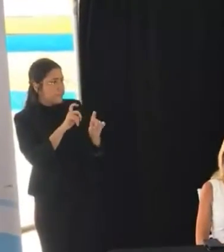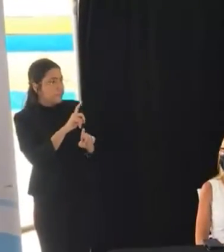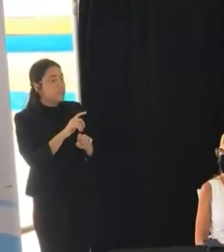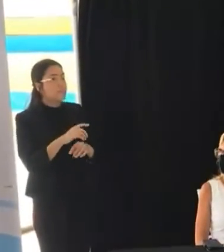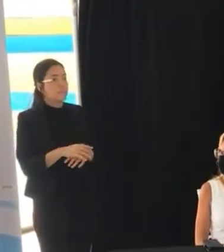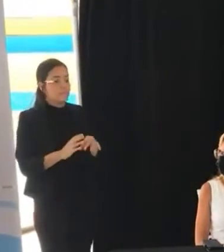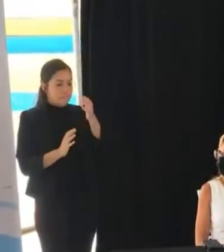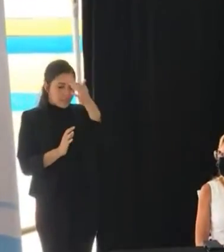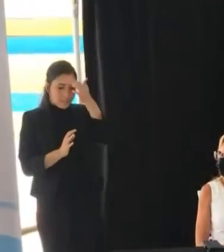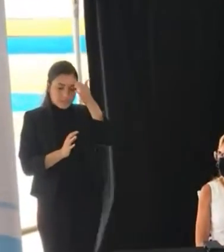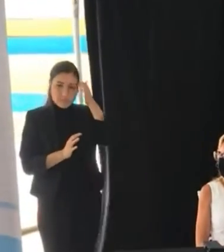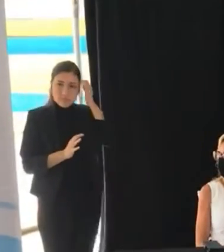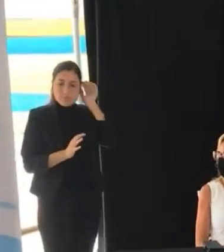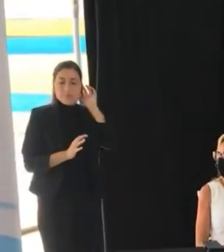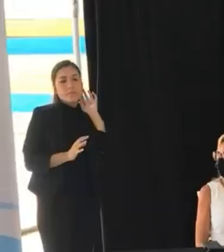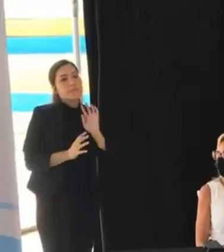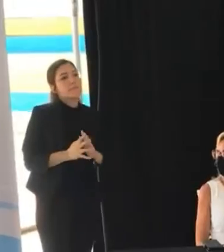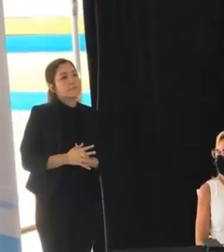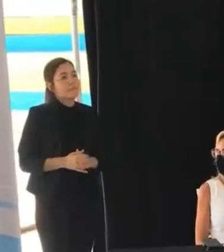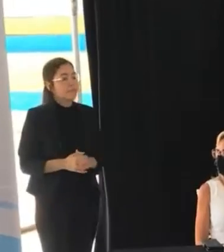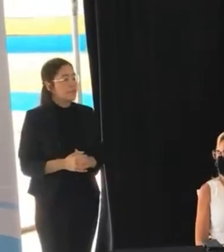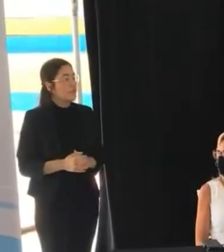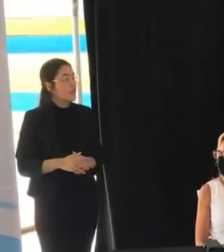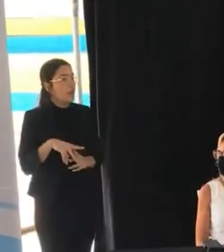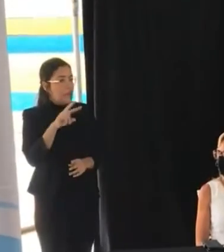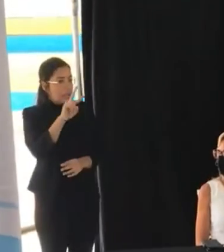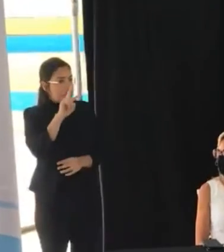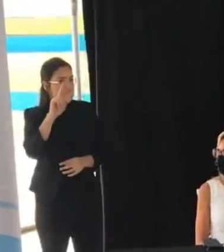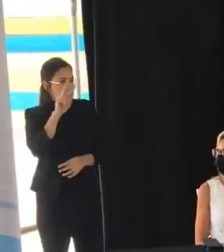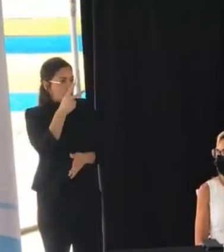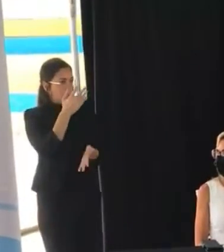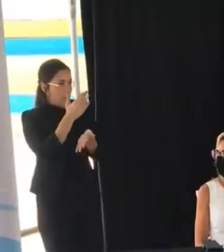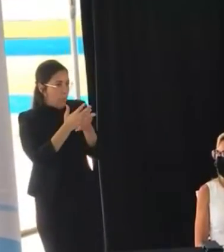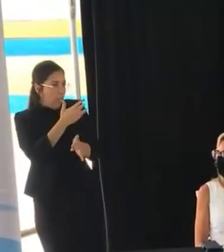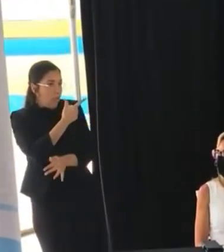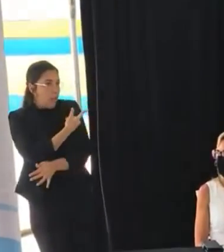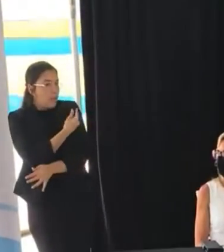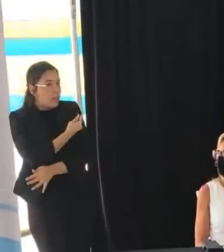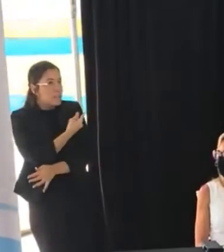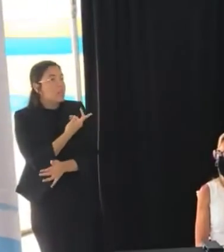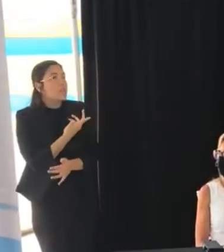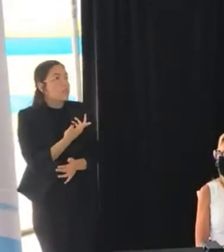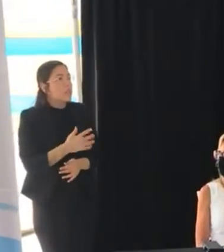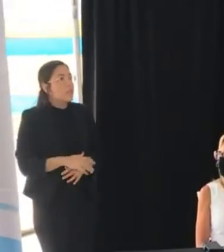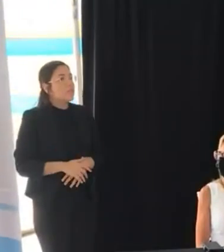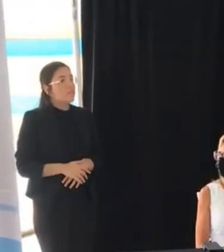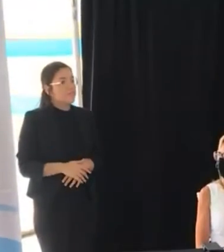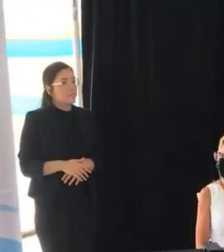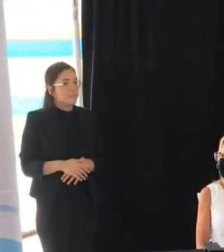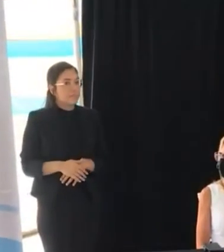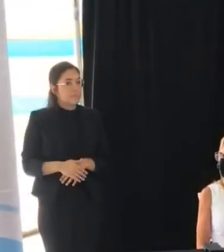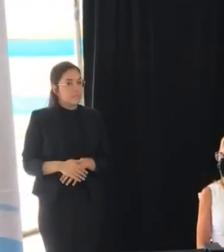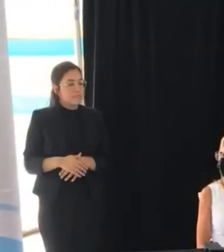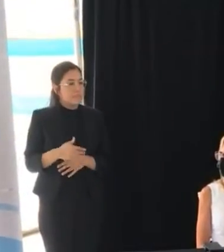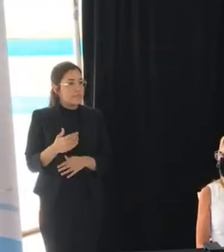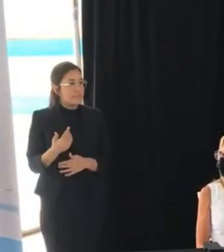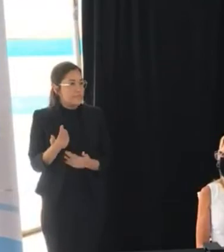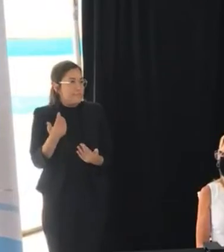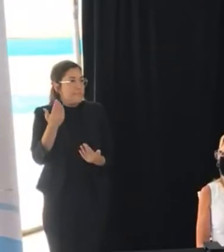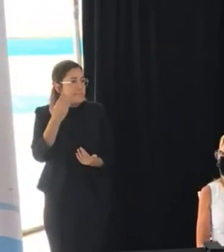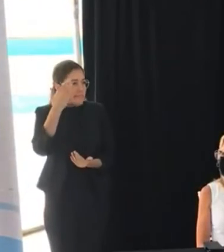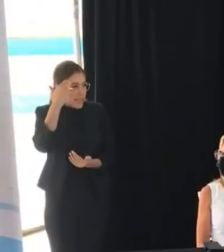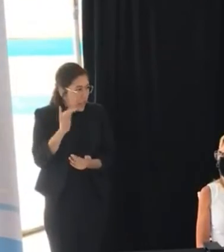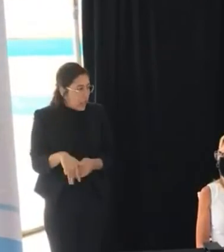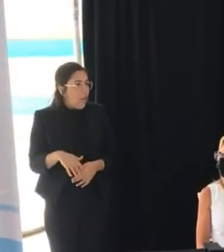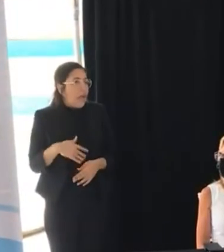Ahora que menciona Lilian el asunto de las segundas dosis, en los últimos días, aparte de la ansiedad, por otras razones, se ha levantado un poco de ansiedad